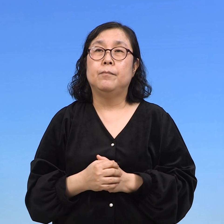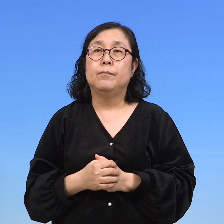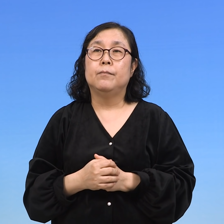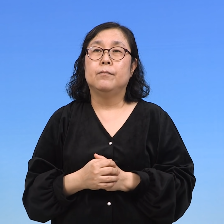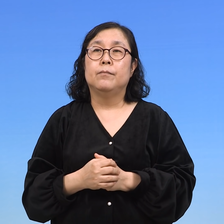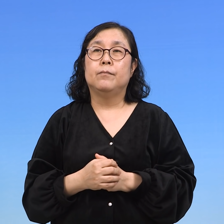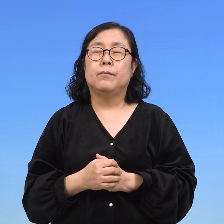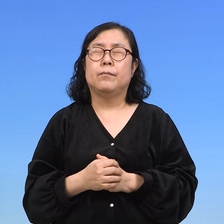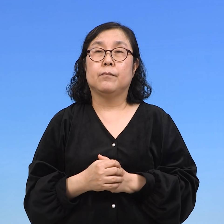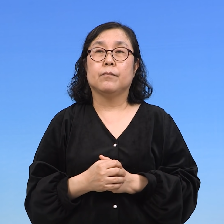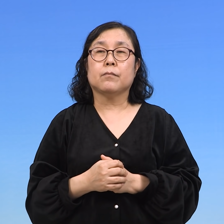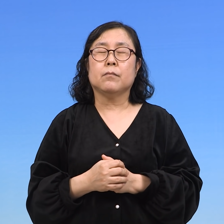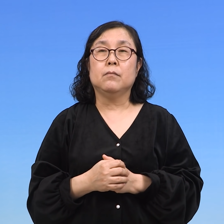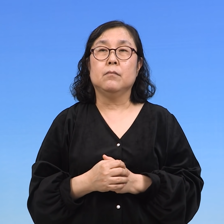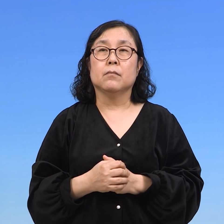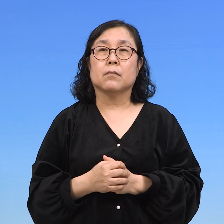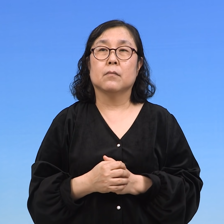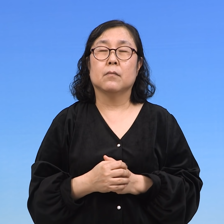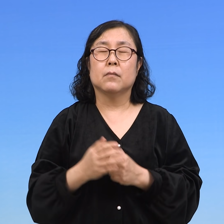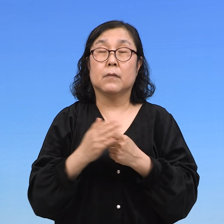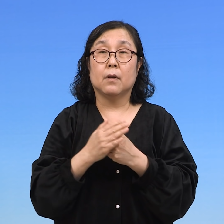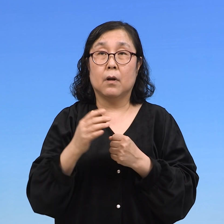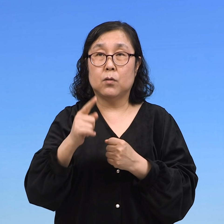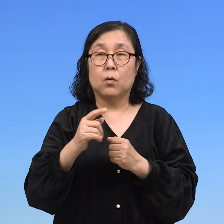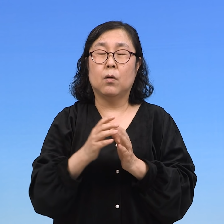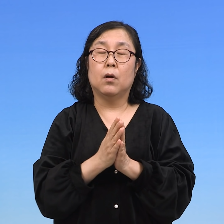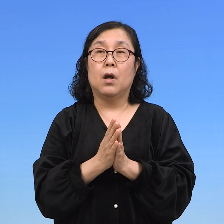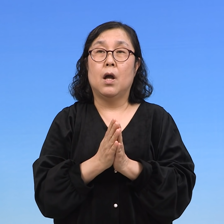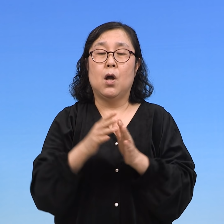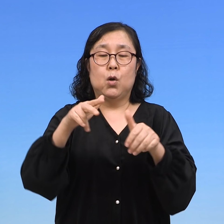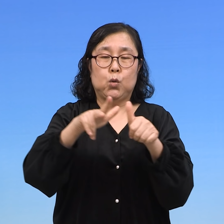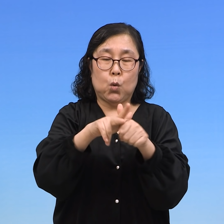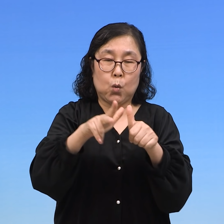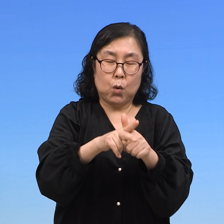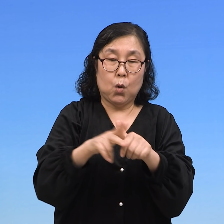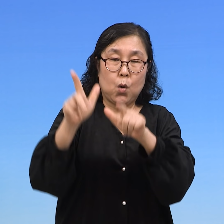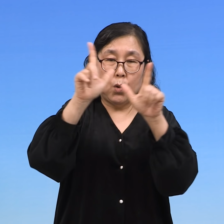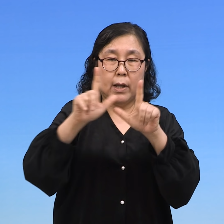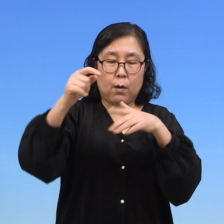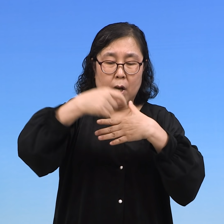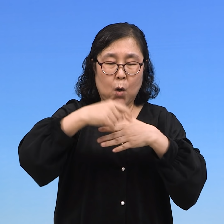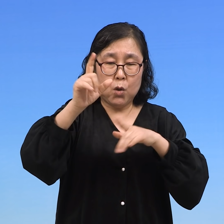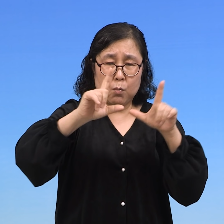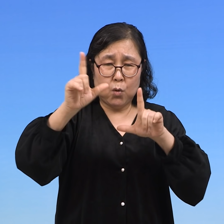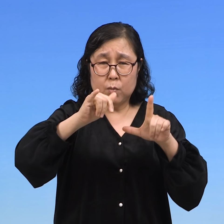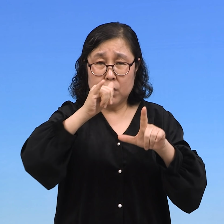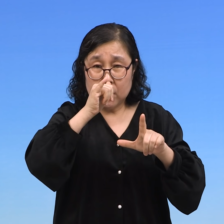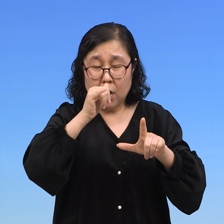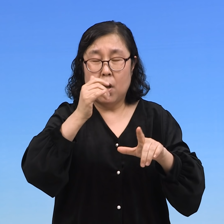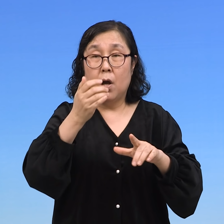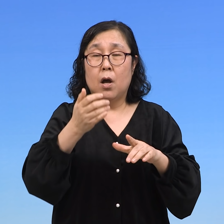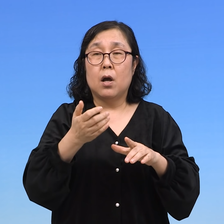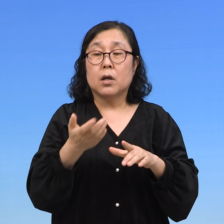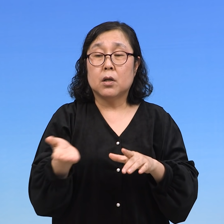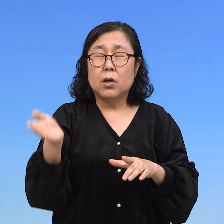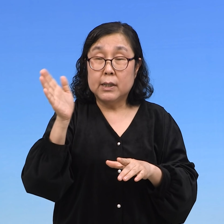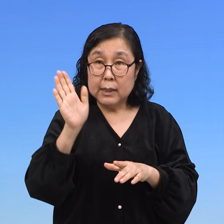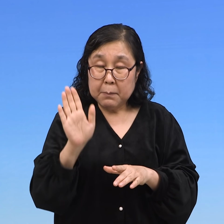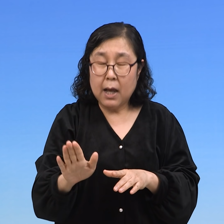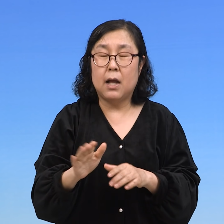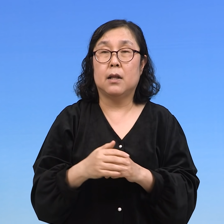예수님에 대한 무과심과 고독을 읽을 수 있다 그 다음 들어보세요 종교 생활의 근무섭은 있으나 종교